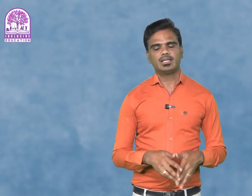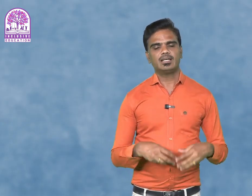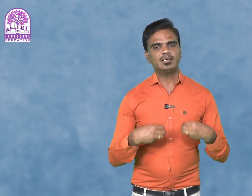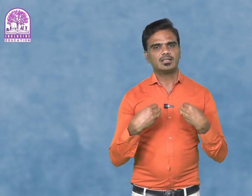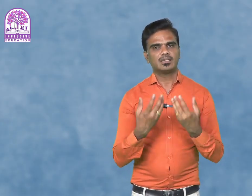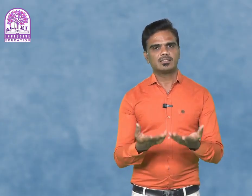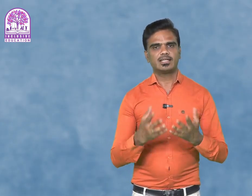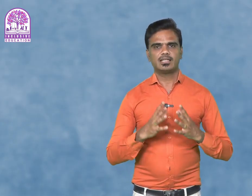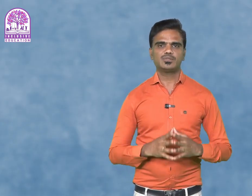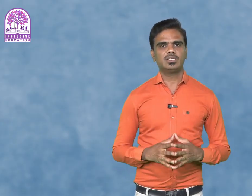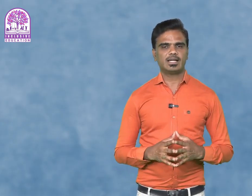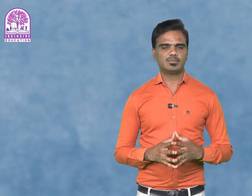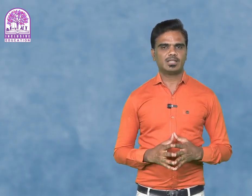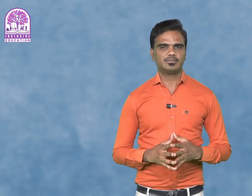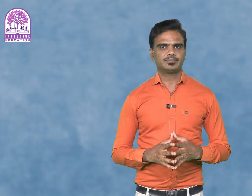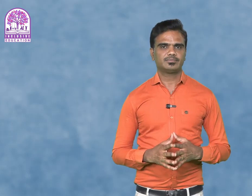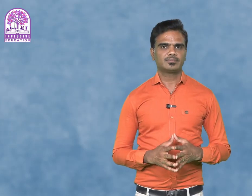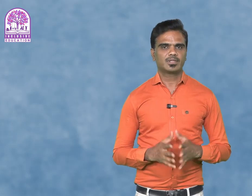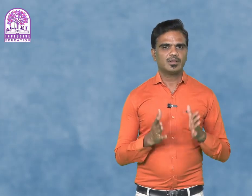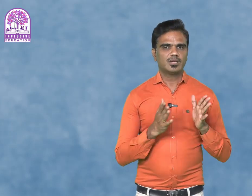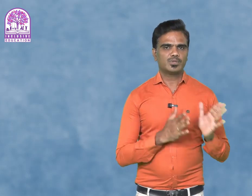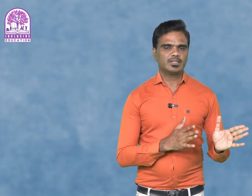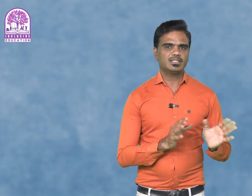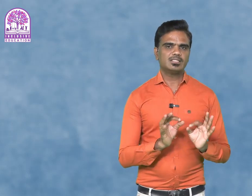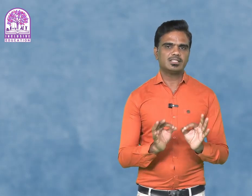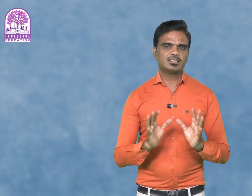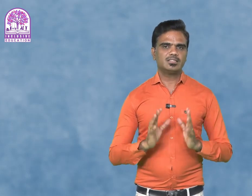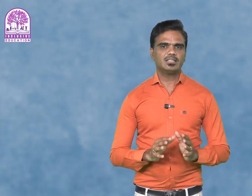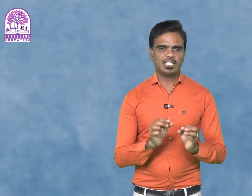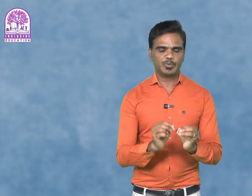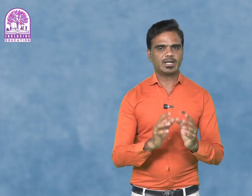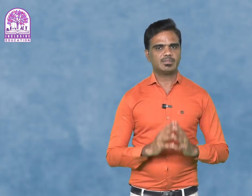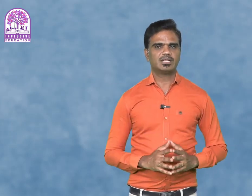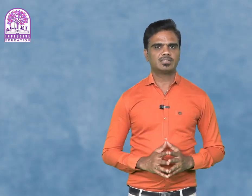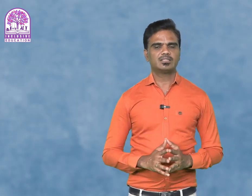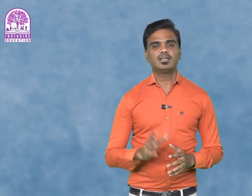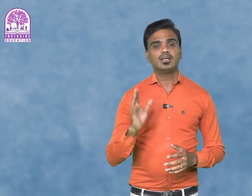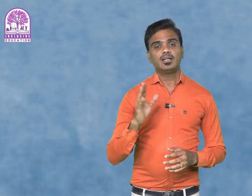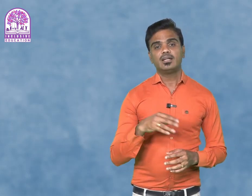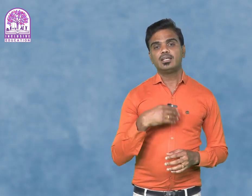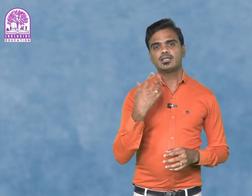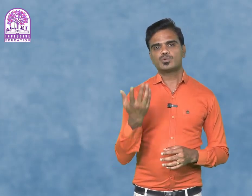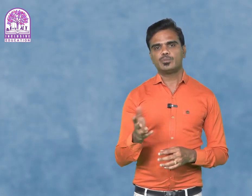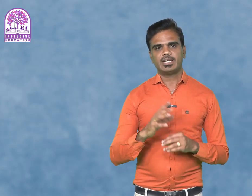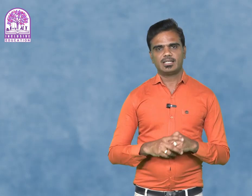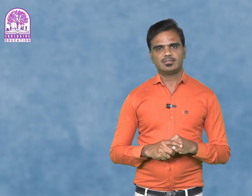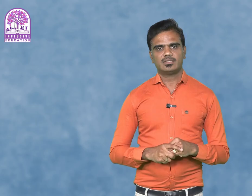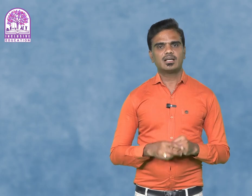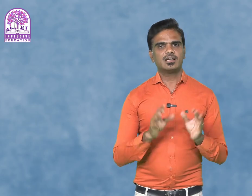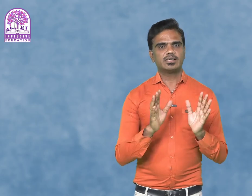அப்படின்னா சைனில் சொல்லி ப்ராக்டிஸ் பண்ணலாம். ஸோ இது வந்து ஜஸ்ட்டு இப்போ ப்ராக்டிஸ் பண்ணுறதுக்கு. நீங்கள் ஸ்கூல் போயிட்டீங்க, அங்கே